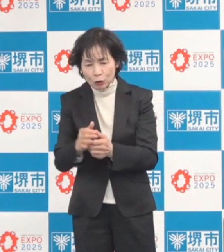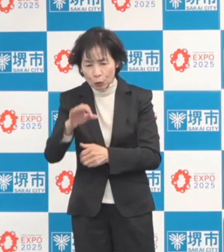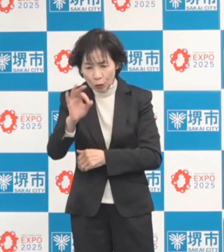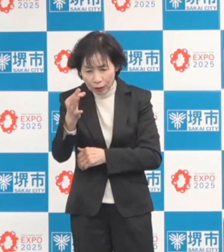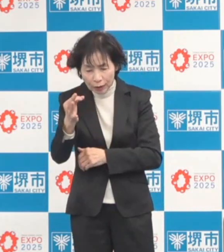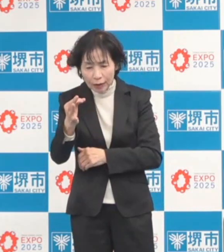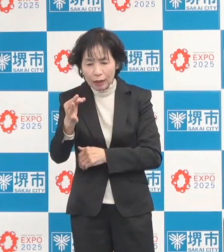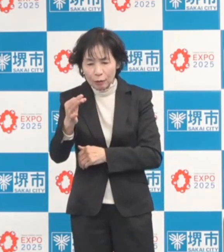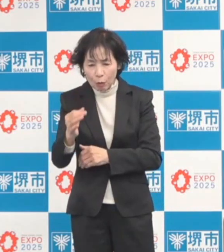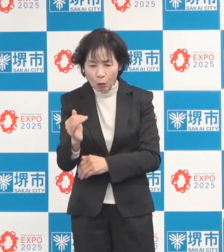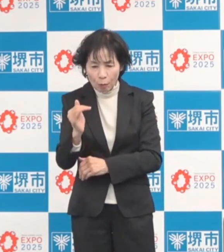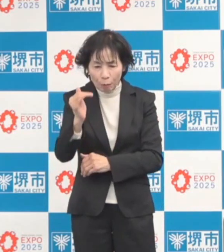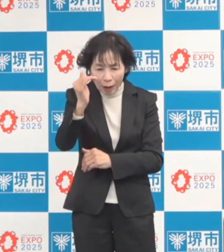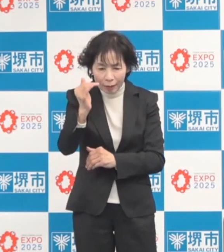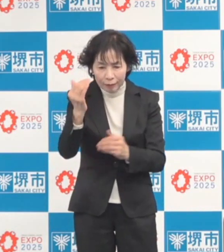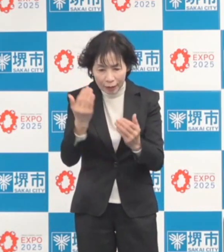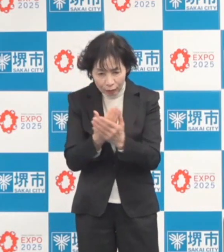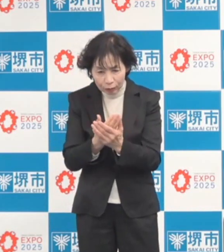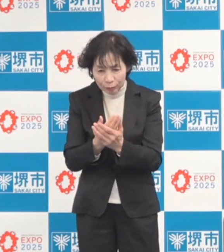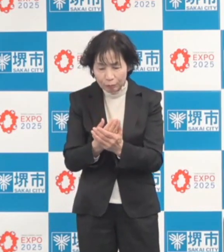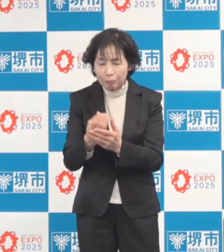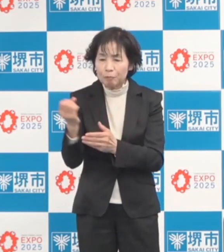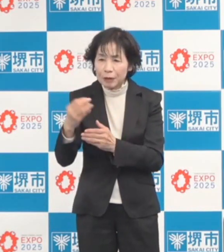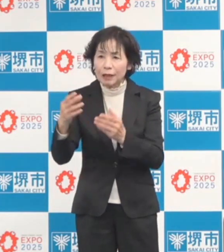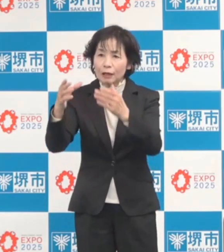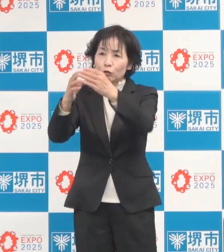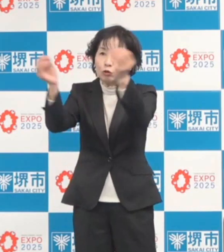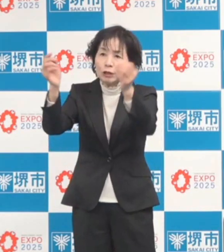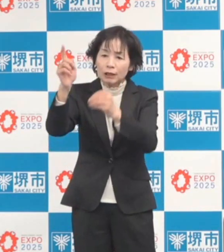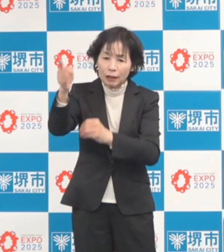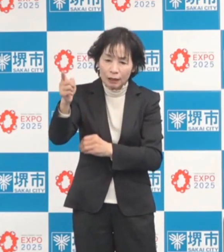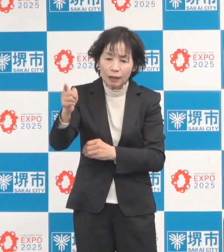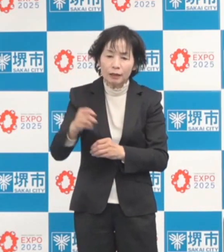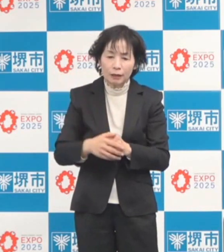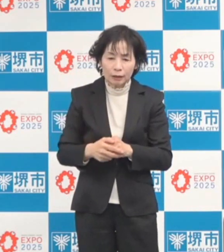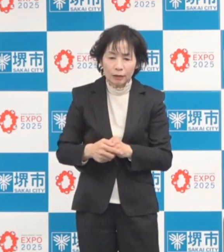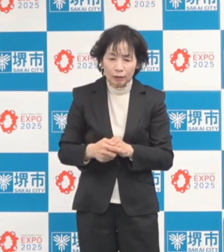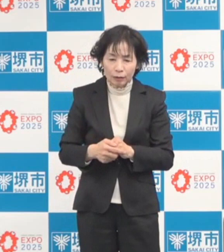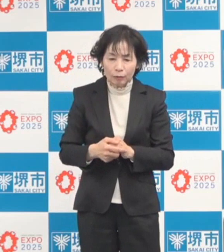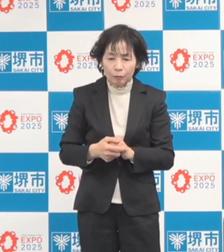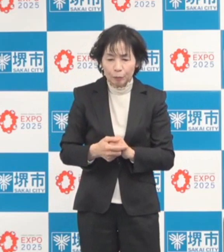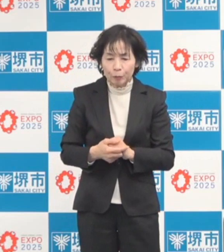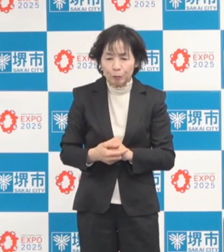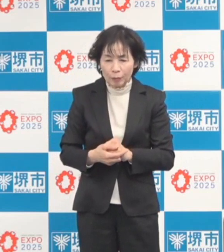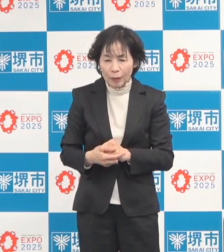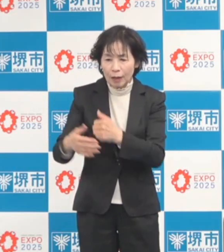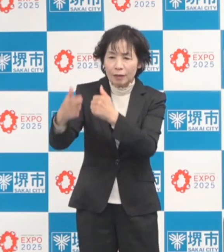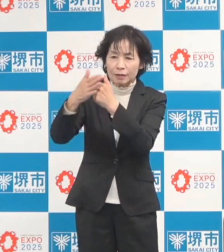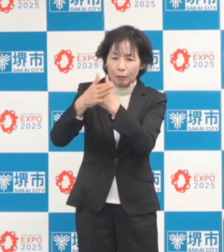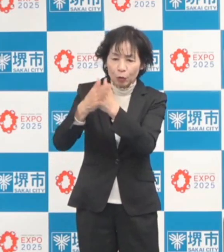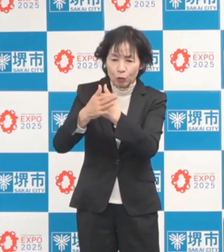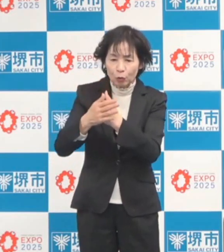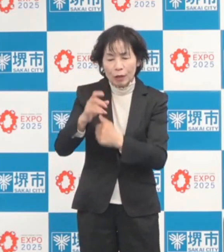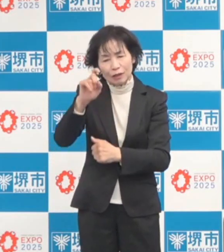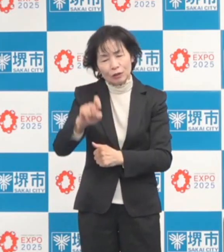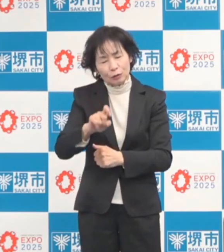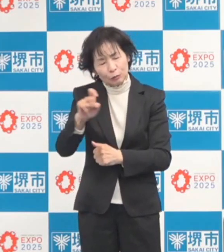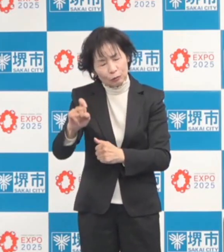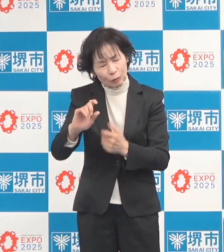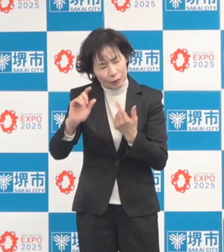増額ということも見込めますし、国からの地方交付税等でのサポートというのが十分でないこと